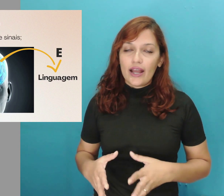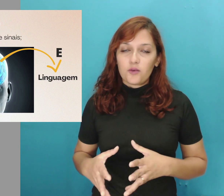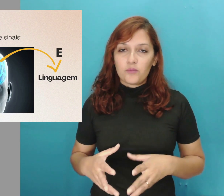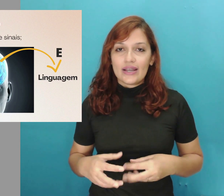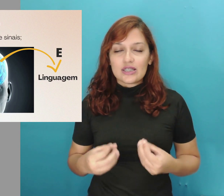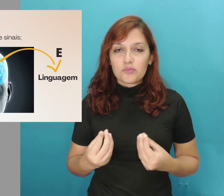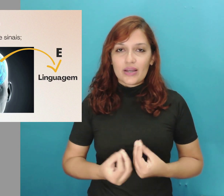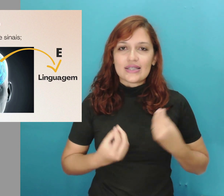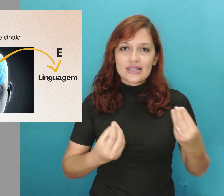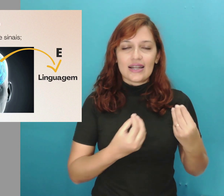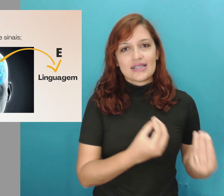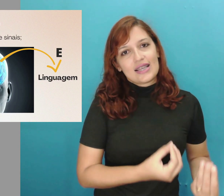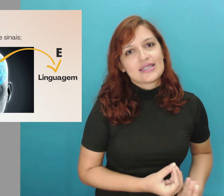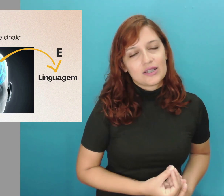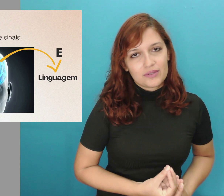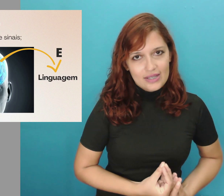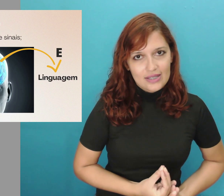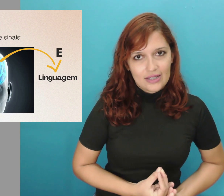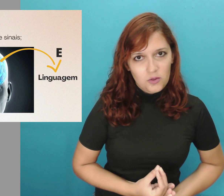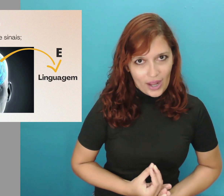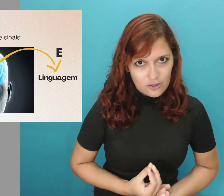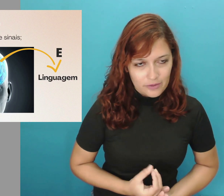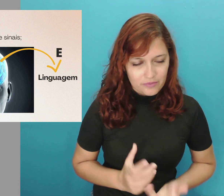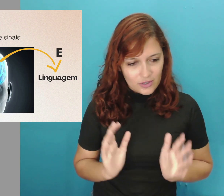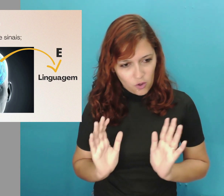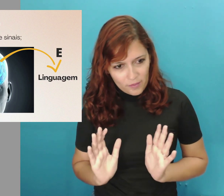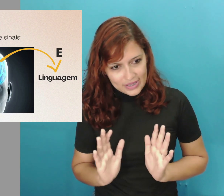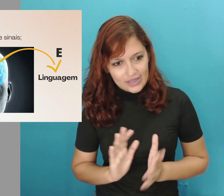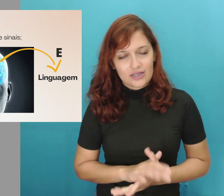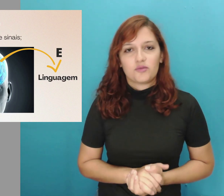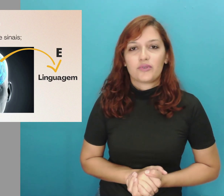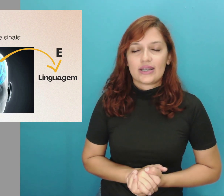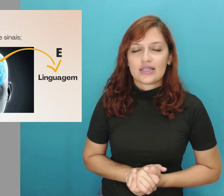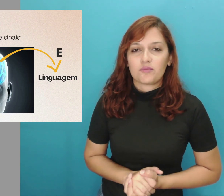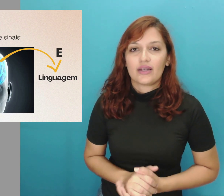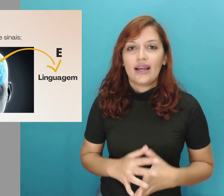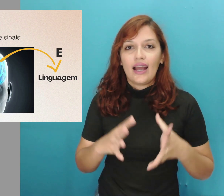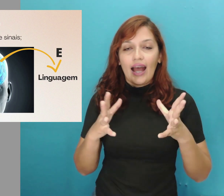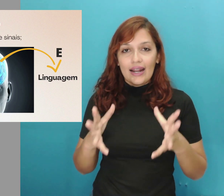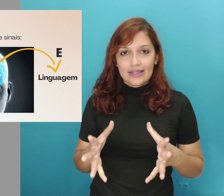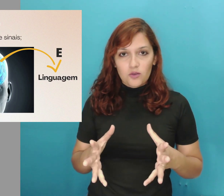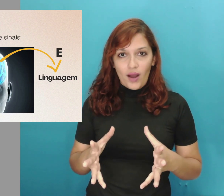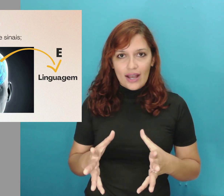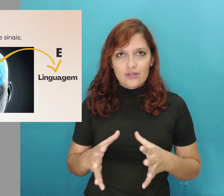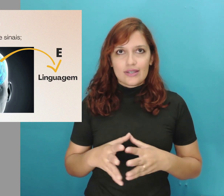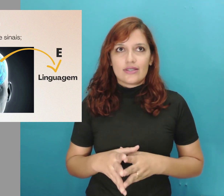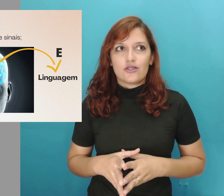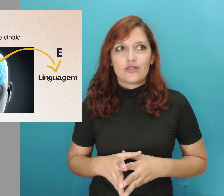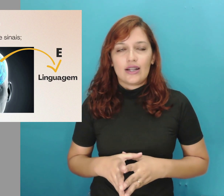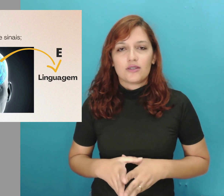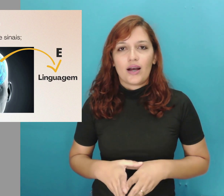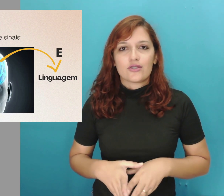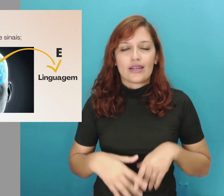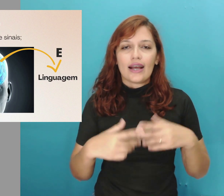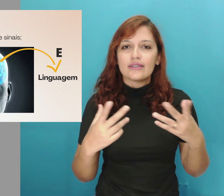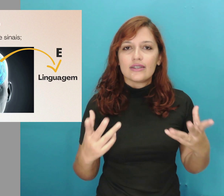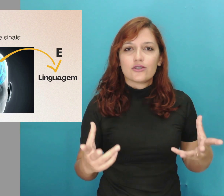uma especialização dessa linguagem. Como assim? Por exemplo, a linguagem existe a linguagem